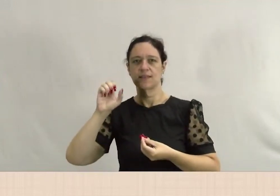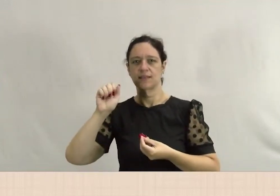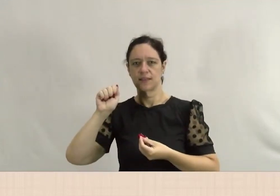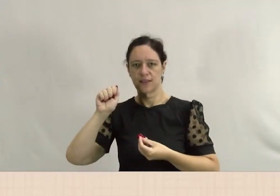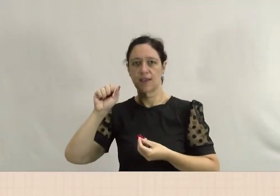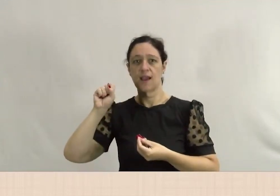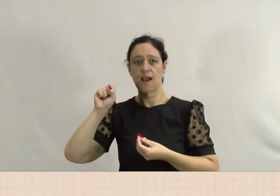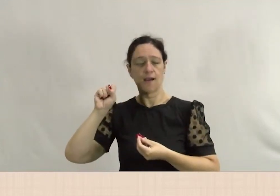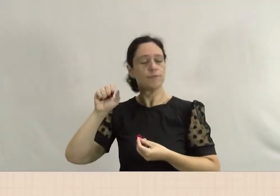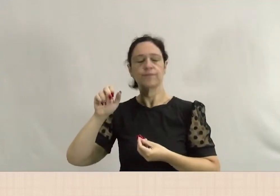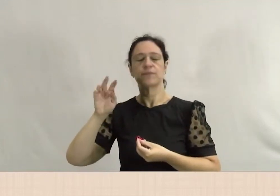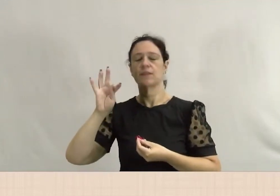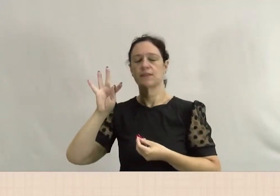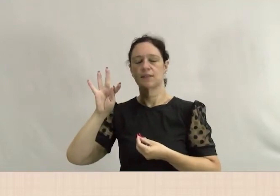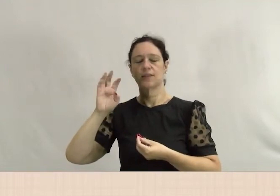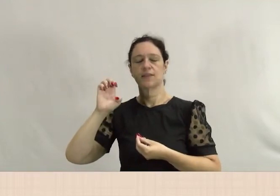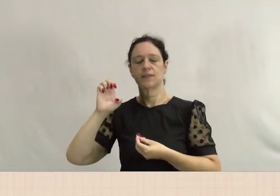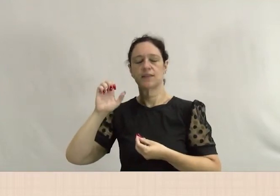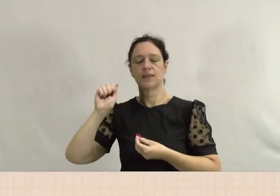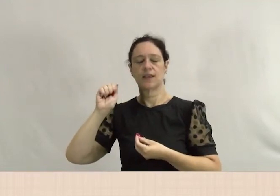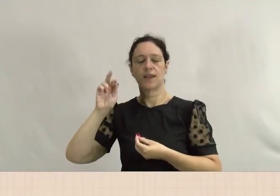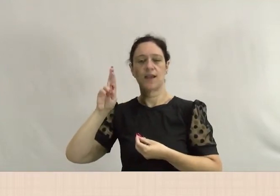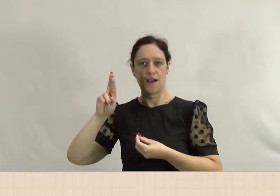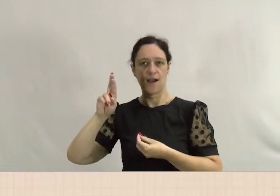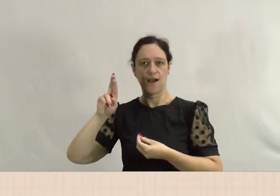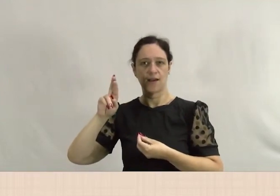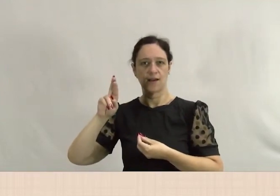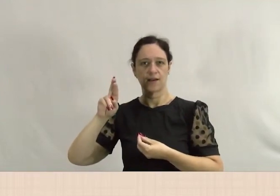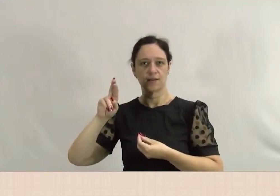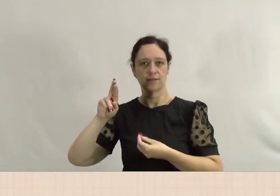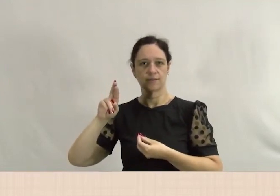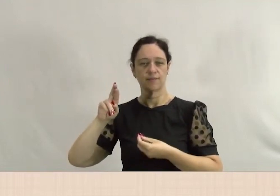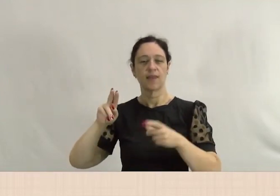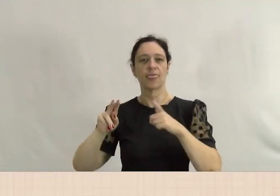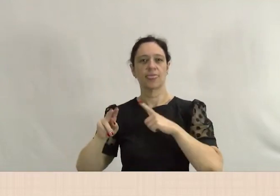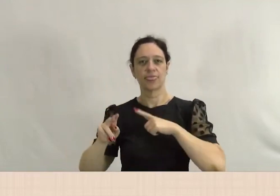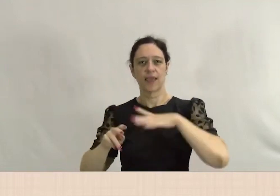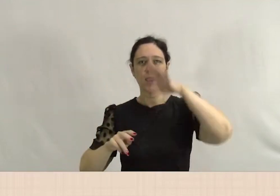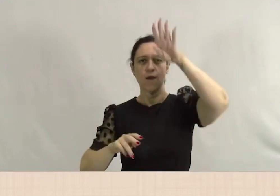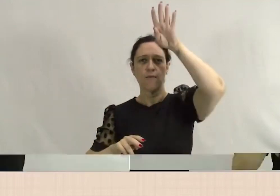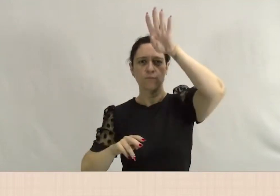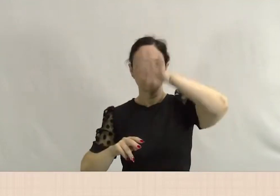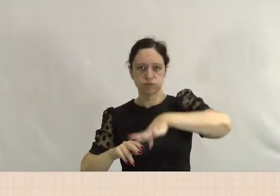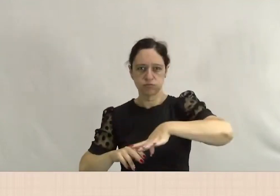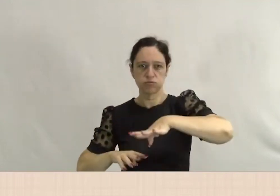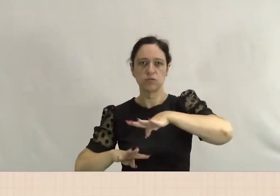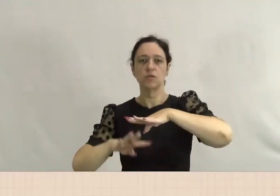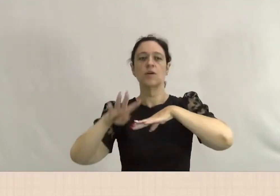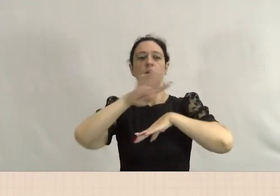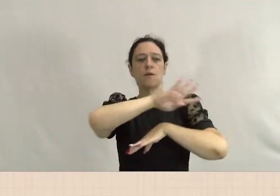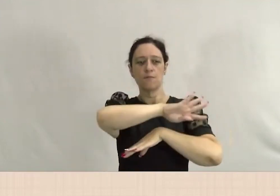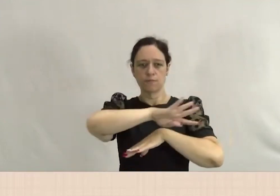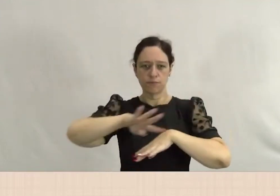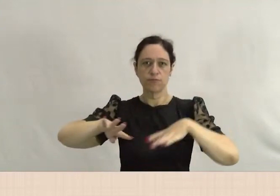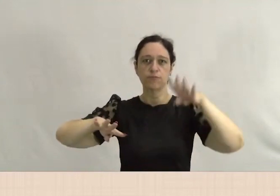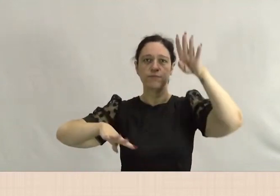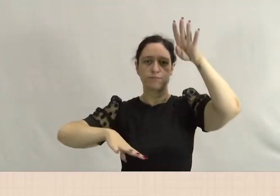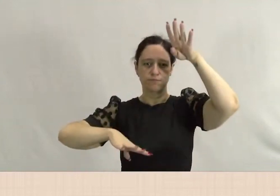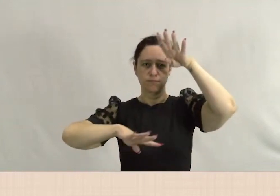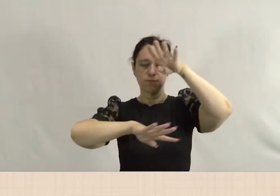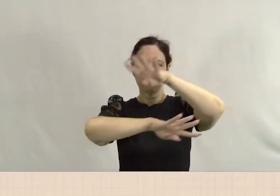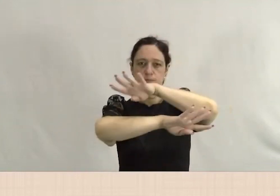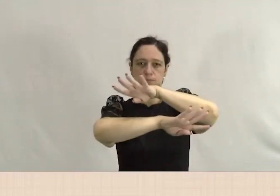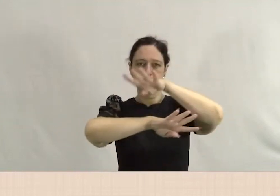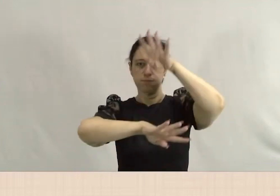certo? Então vem os fios que é a urdidura, vem os fios verticais. Só que os fios verticais,